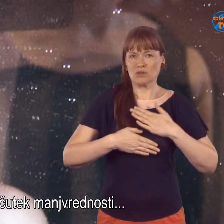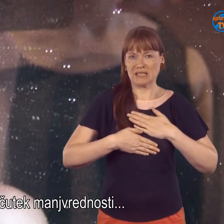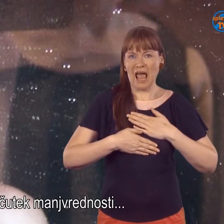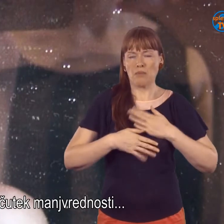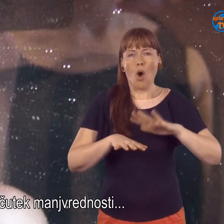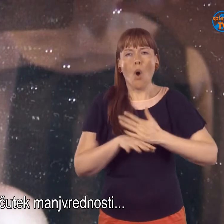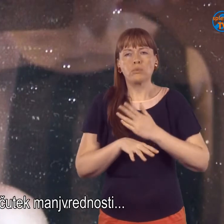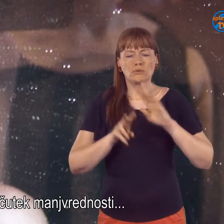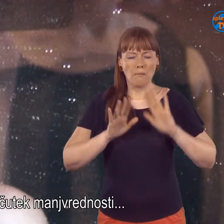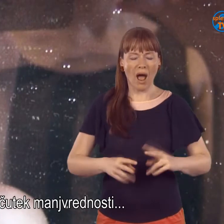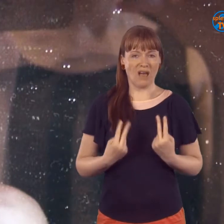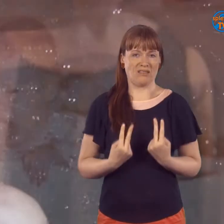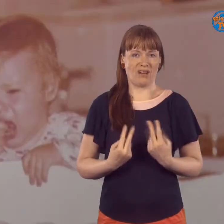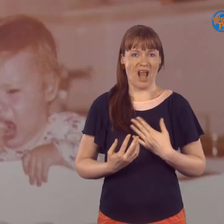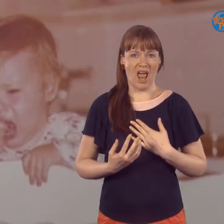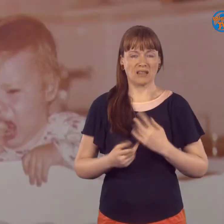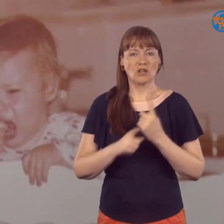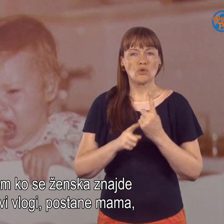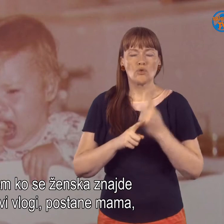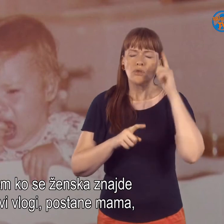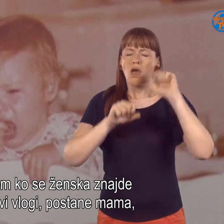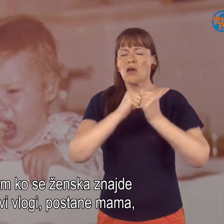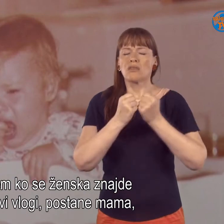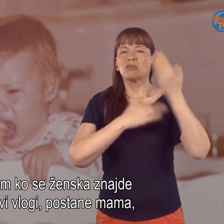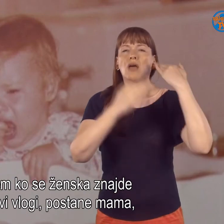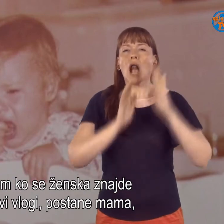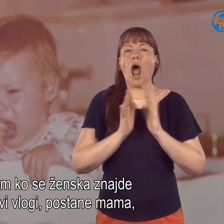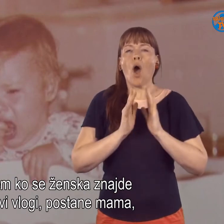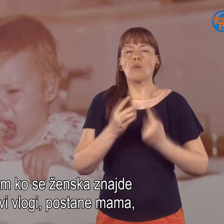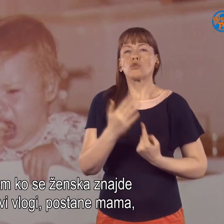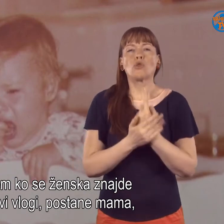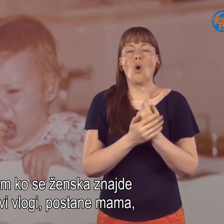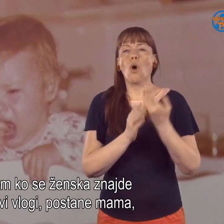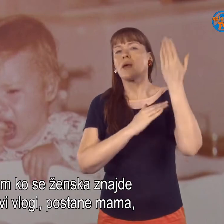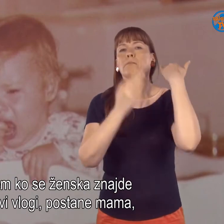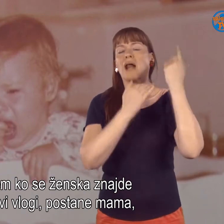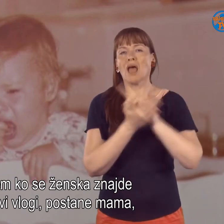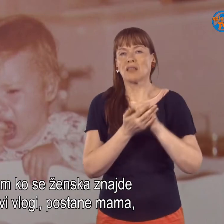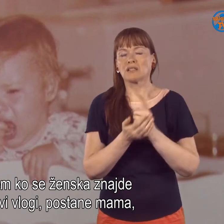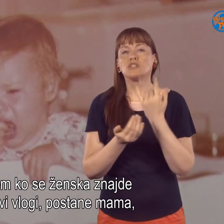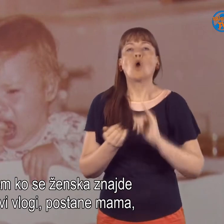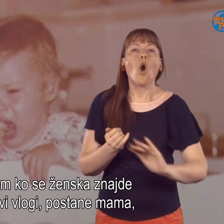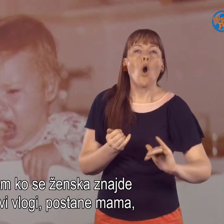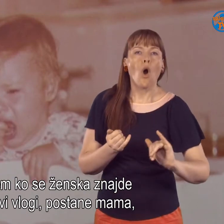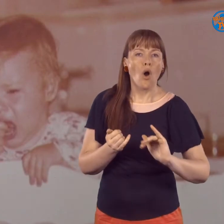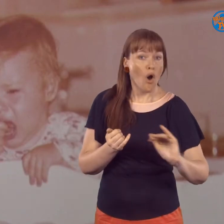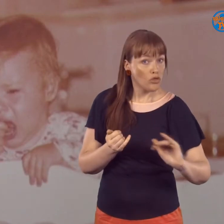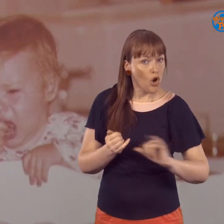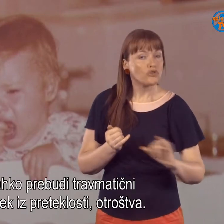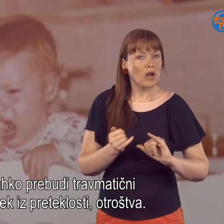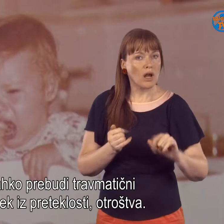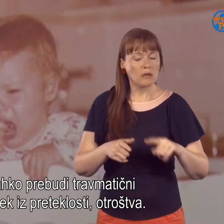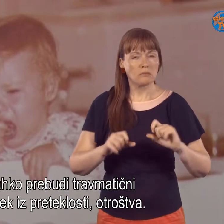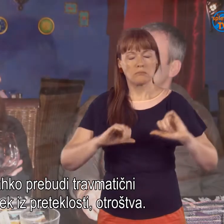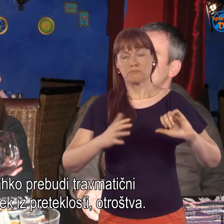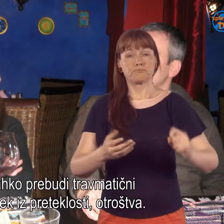občutek manjvrednosti, lahko tudi kaki travmatični dogodek iz preteklosti, iz otroštva, ki se